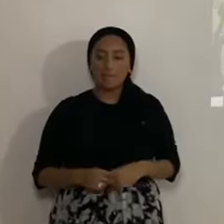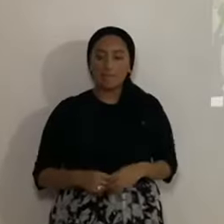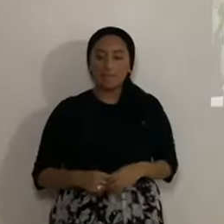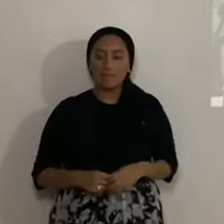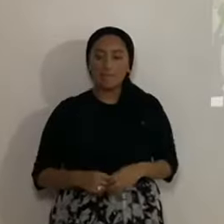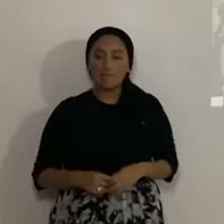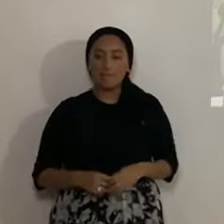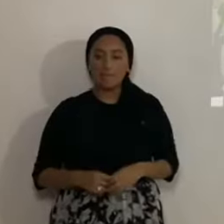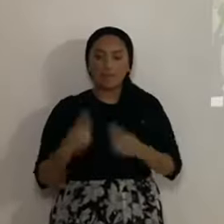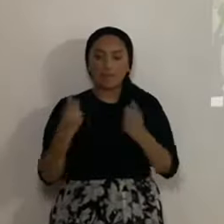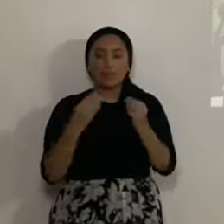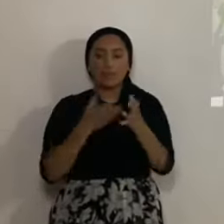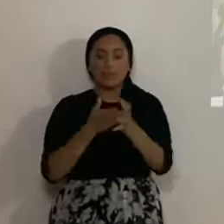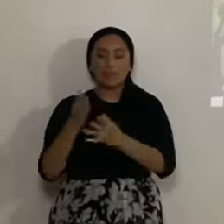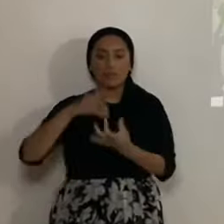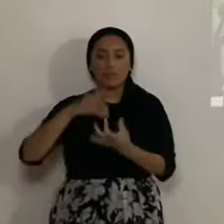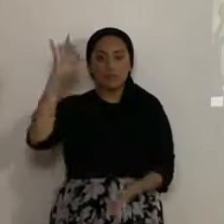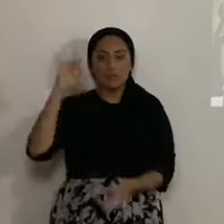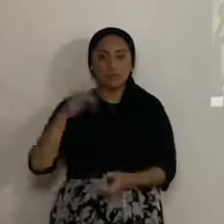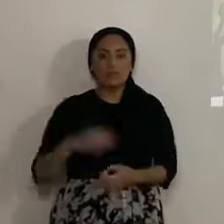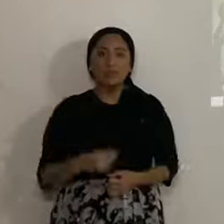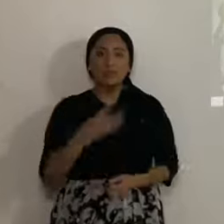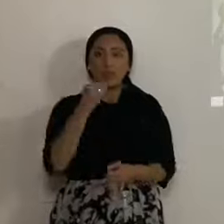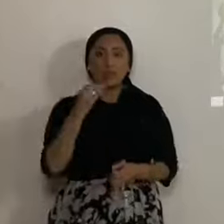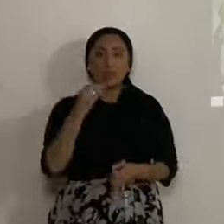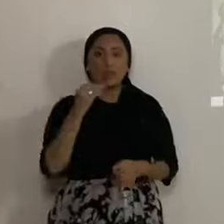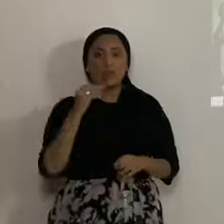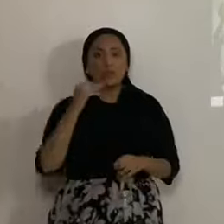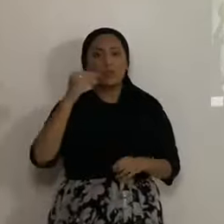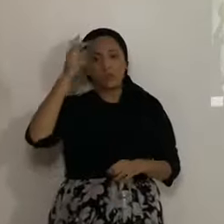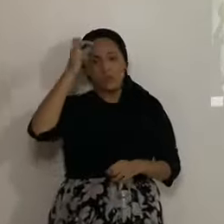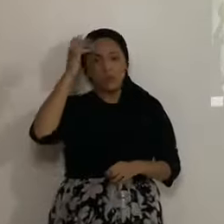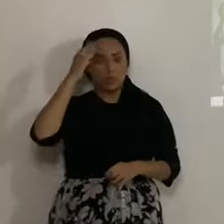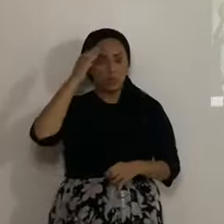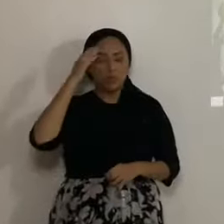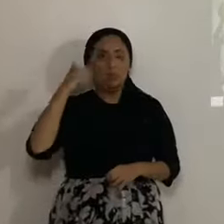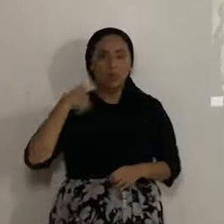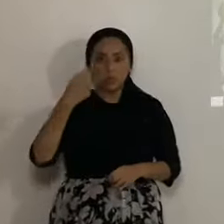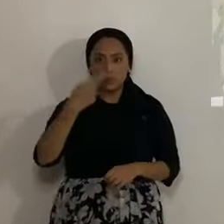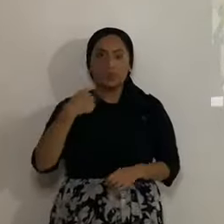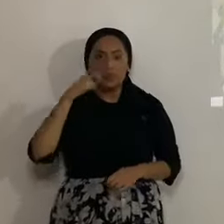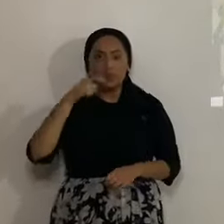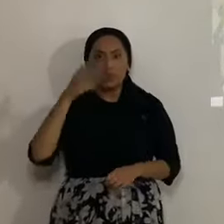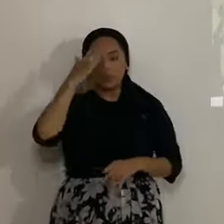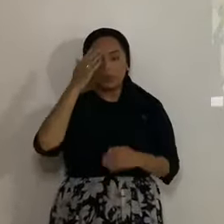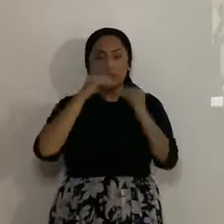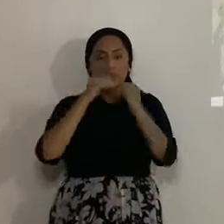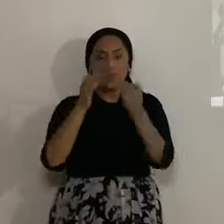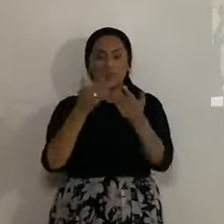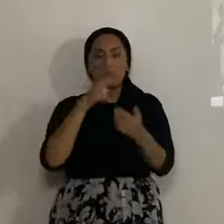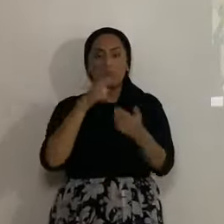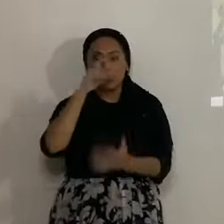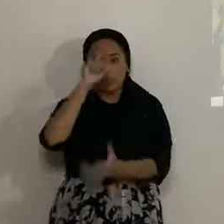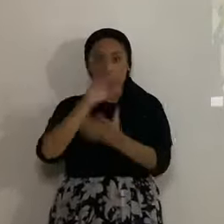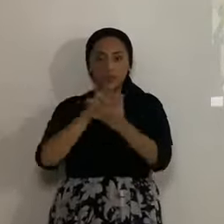se maneja por medio de espíritus y esto lo conocen bien los brujos, lo tenemos que conocer mejor nosotros que servimos a Yeshua.